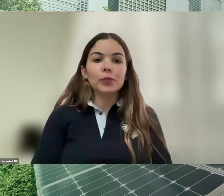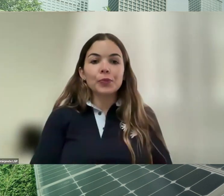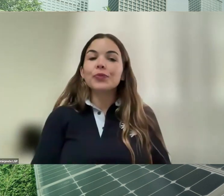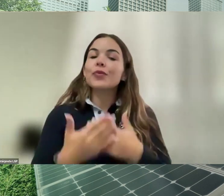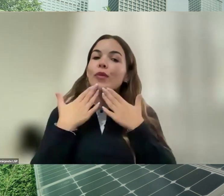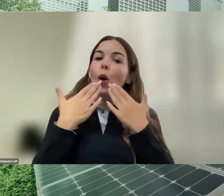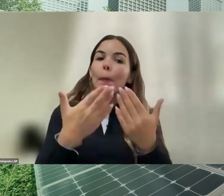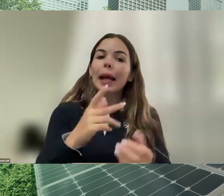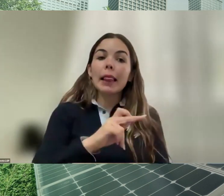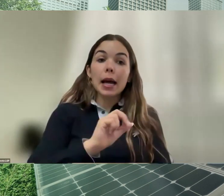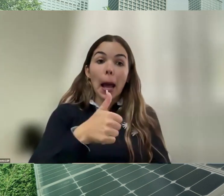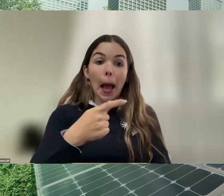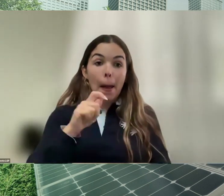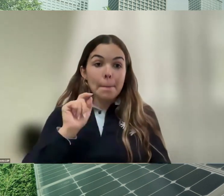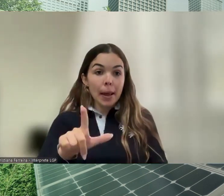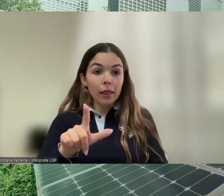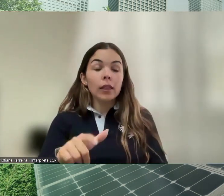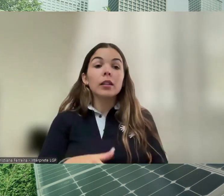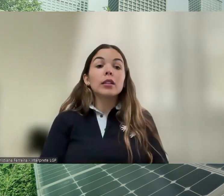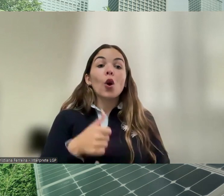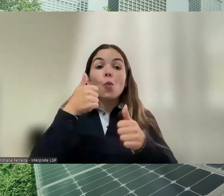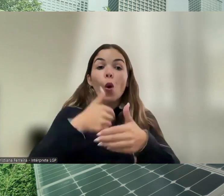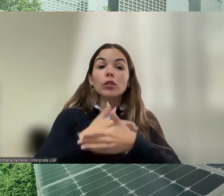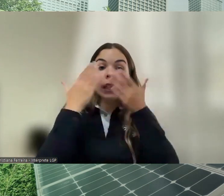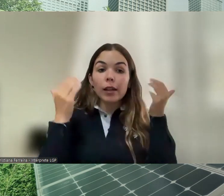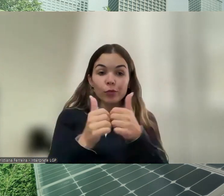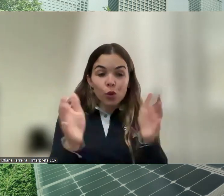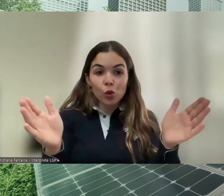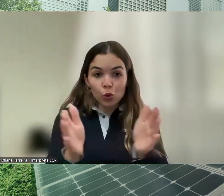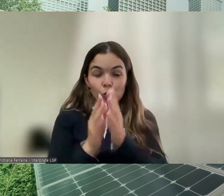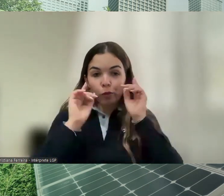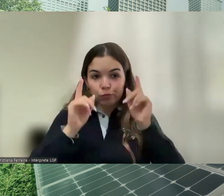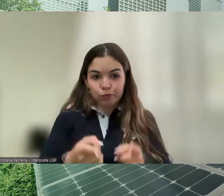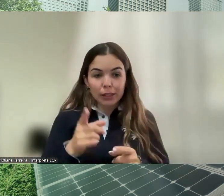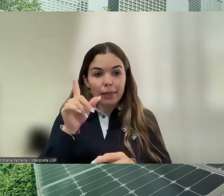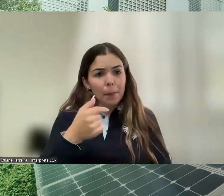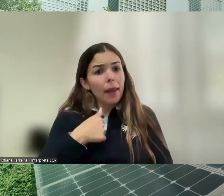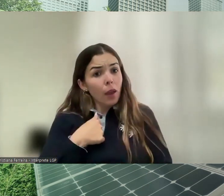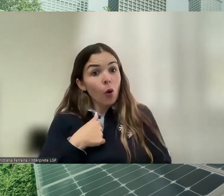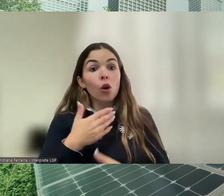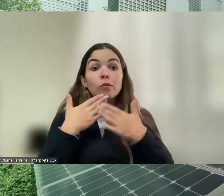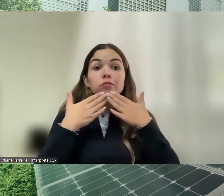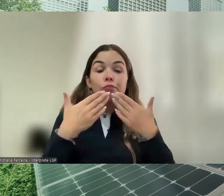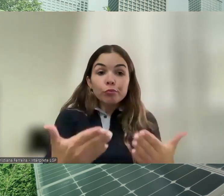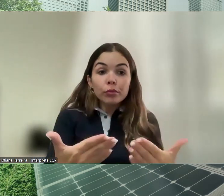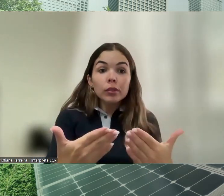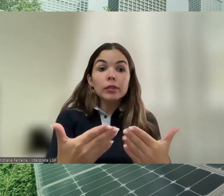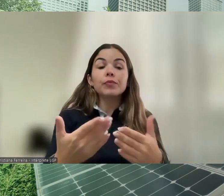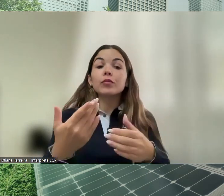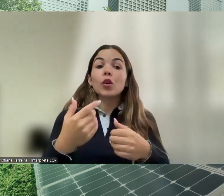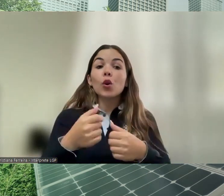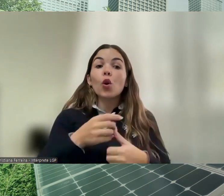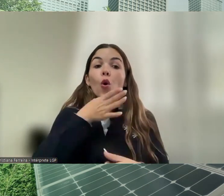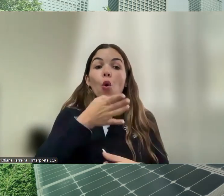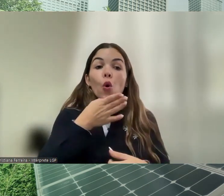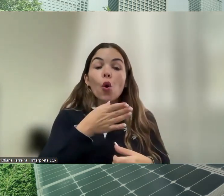Obrigada, Abel. Bom dia a todos. Começo também eu por agradecer aqui aos nossos oradores por terem aceitado o